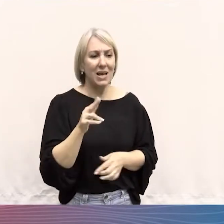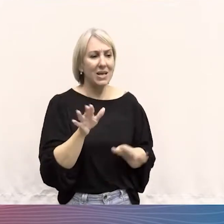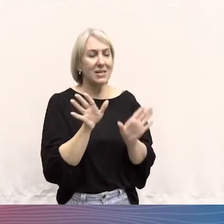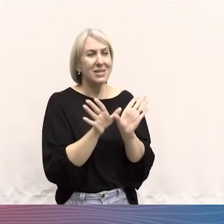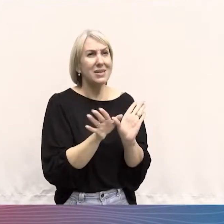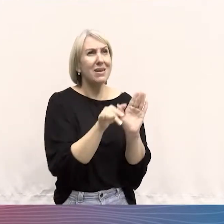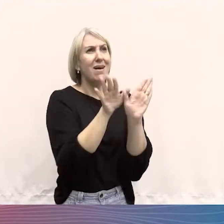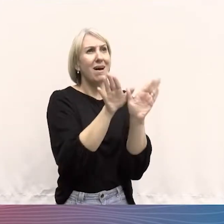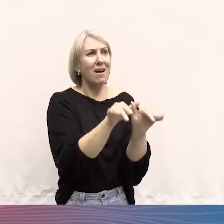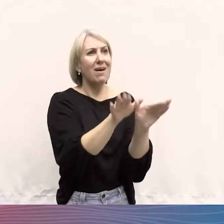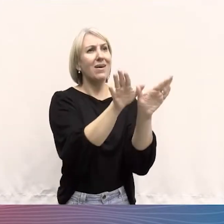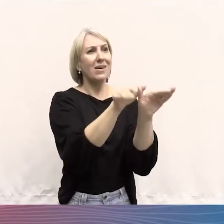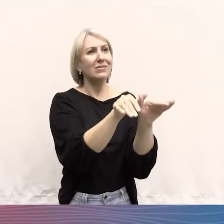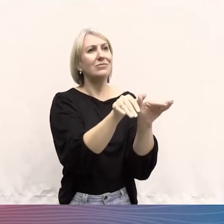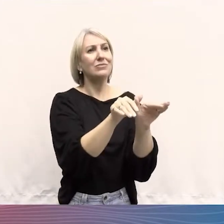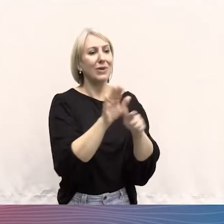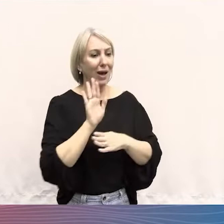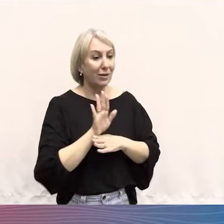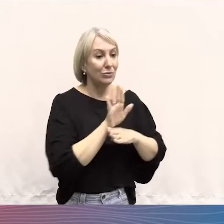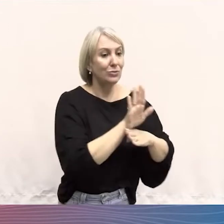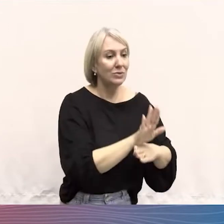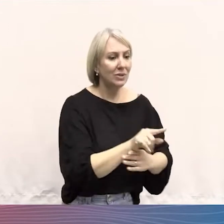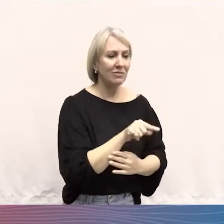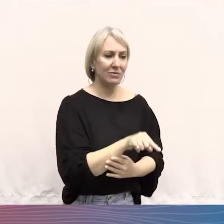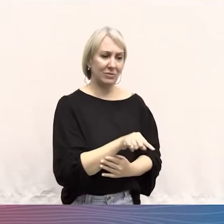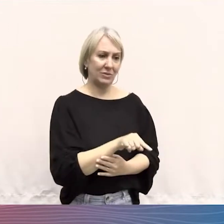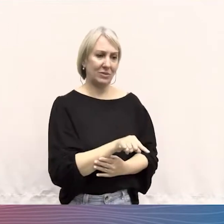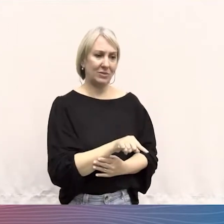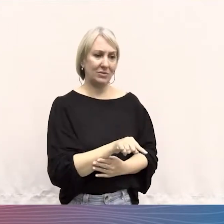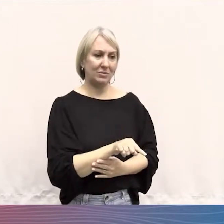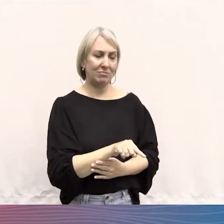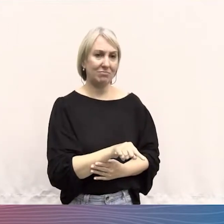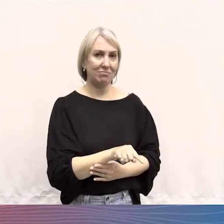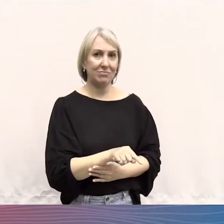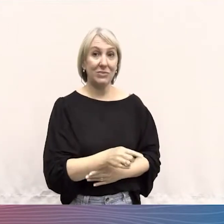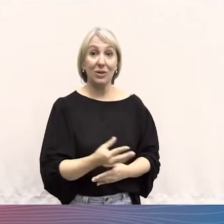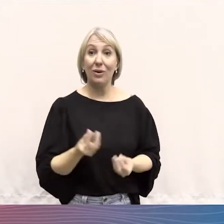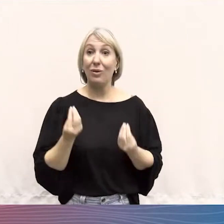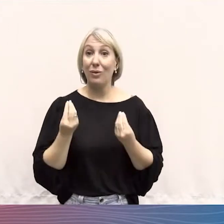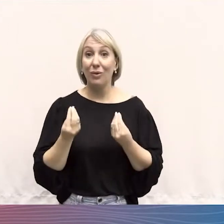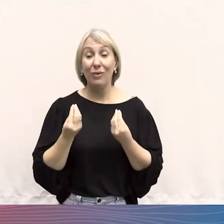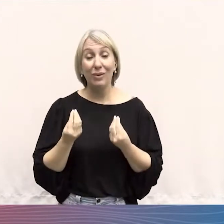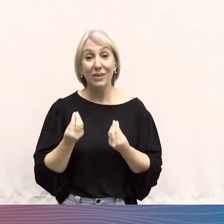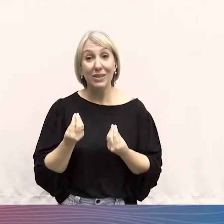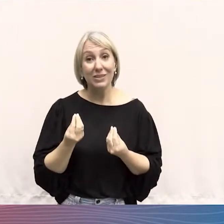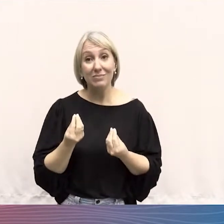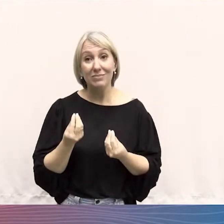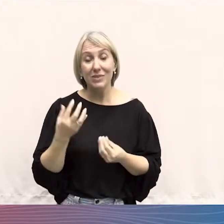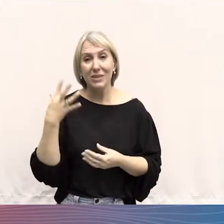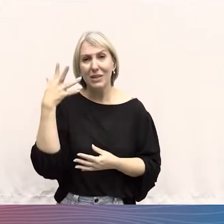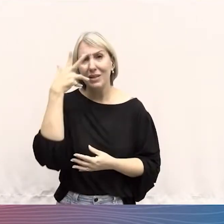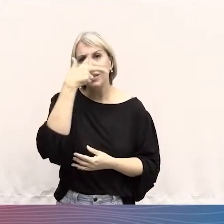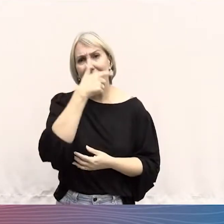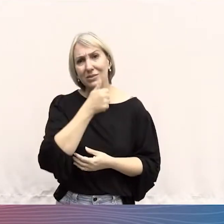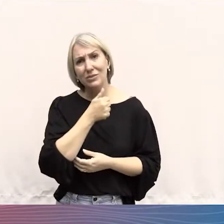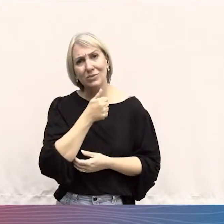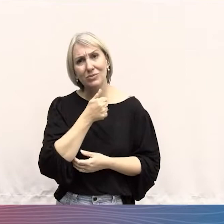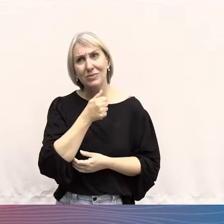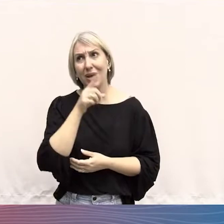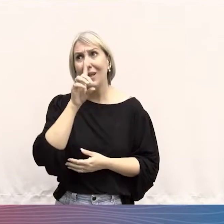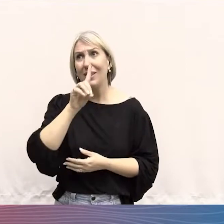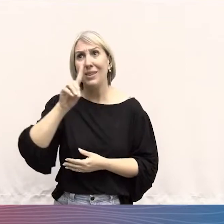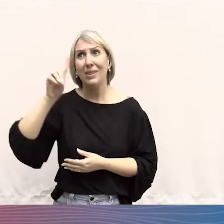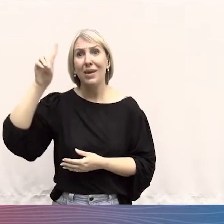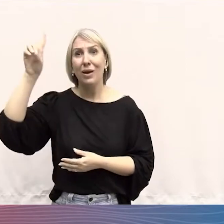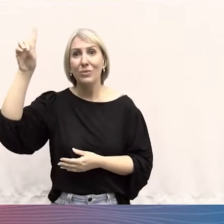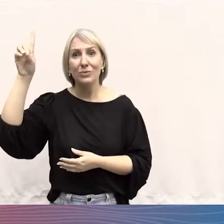que palavra amorosa, né? Romântica. Deus diz assim: vos levei